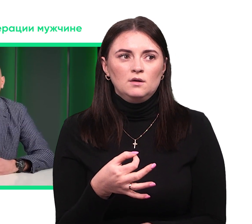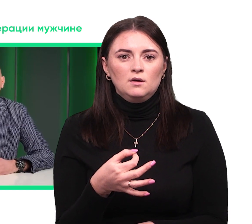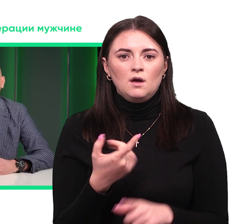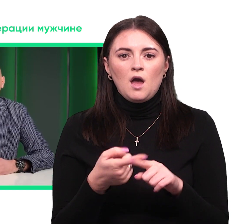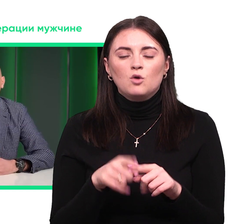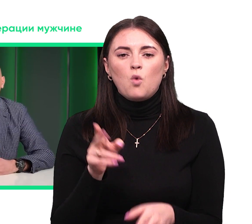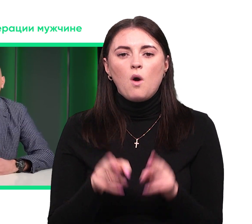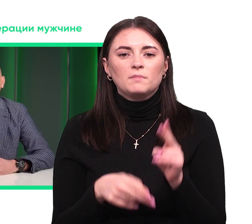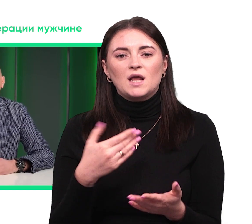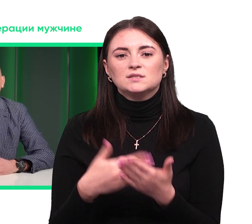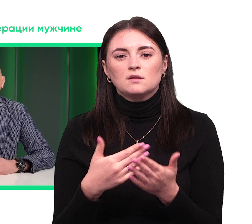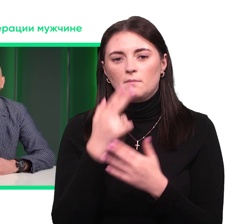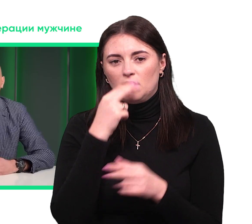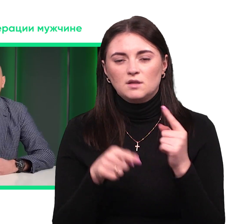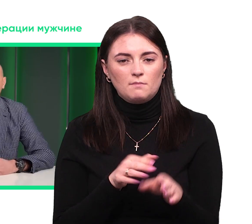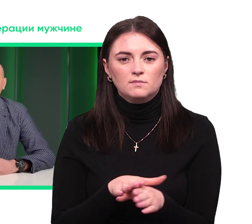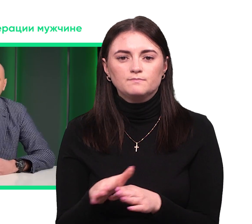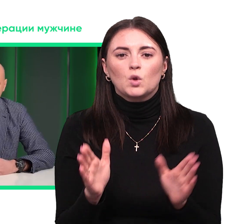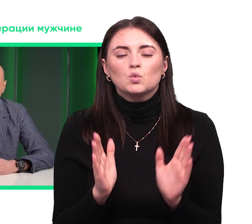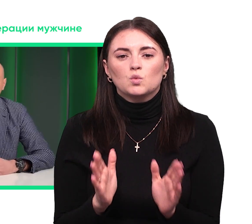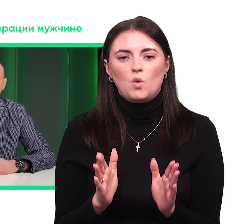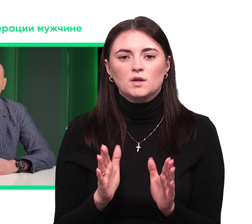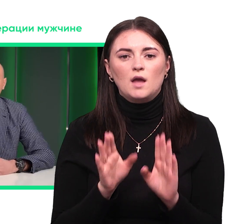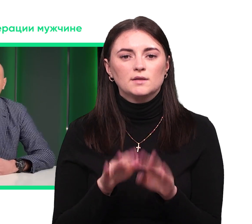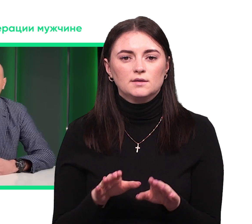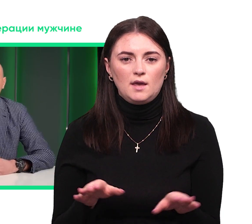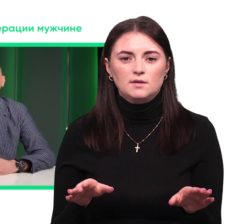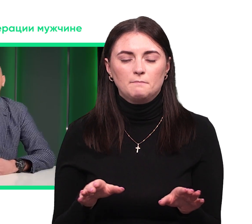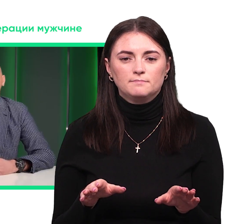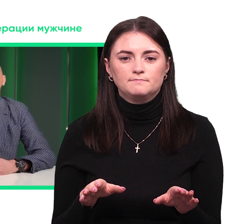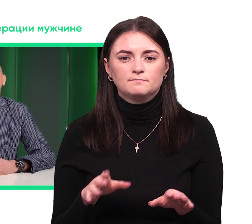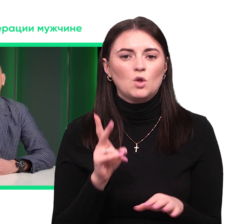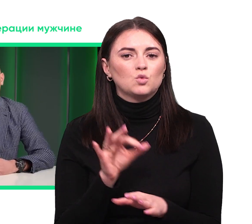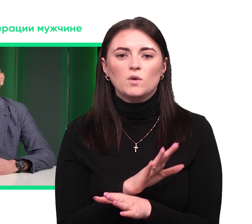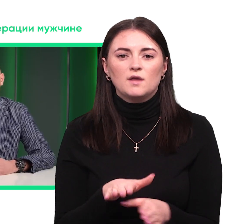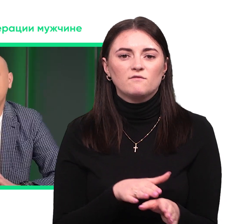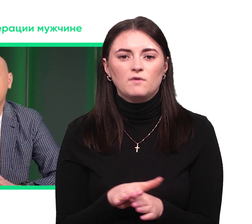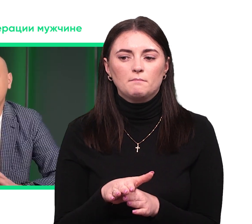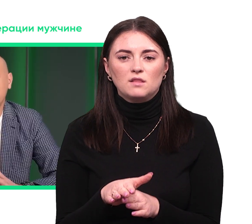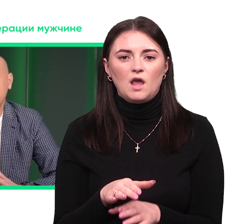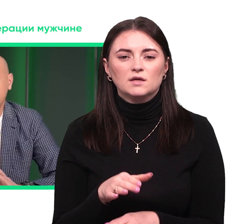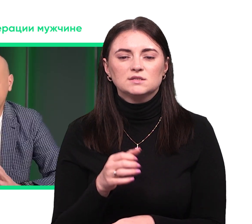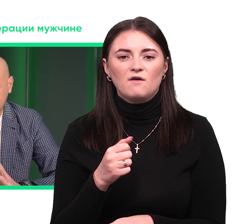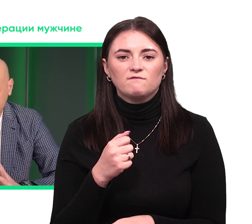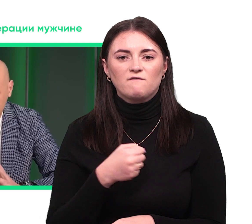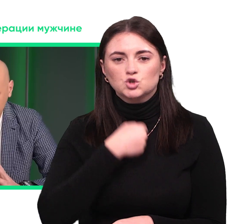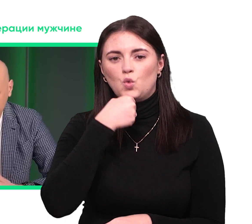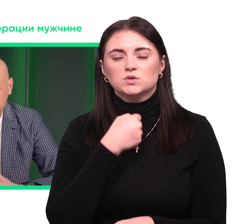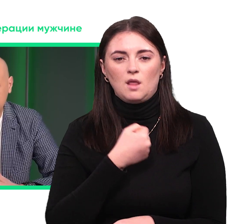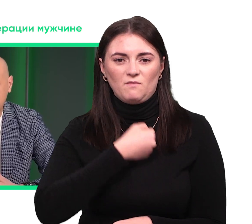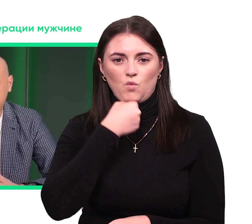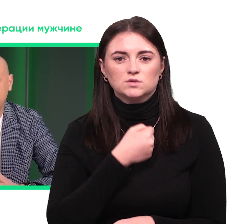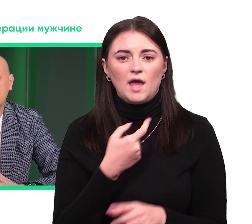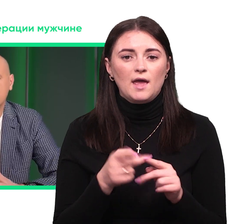эта операция, например, традиционно выполняется только детям, но не выполняется в взрослом возрасте. Поэтому если